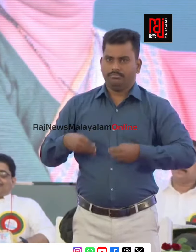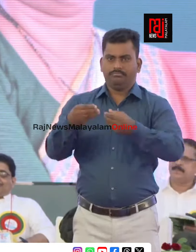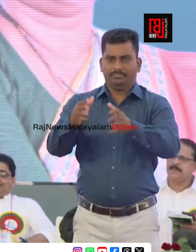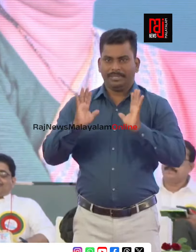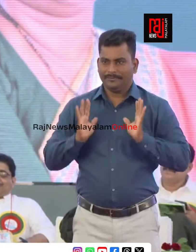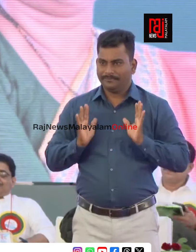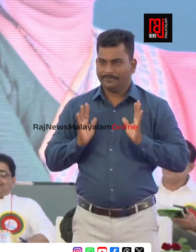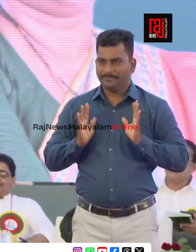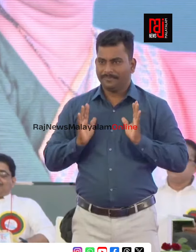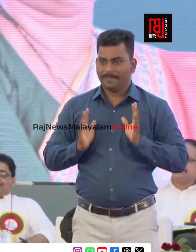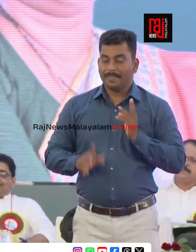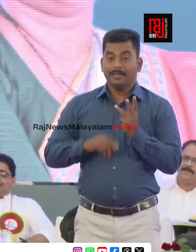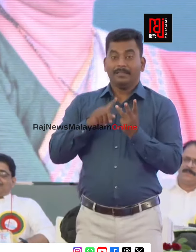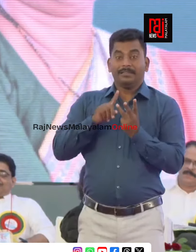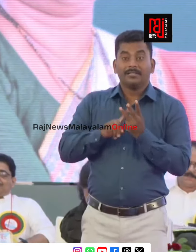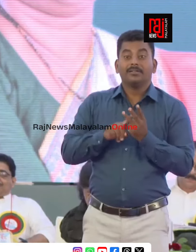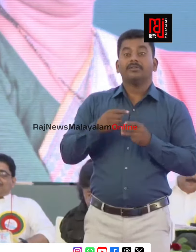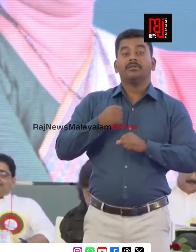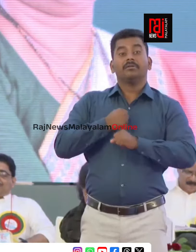സംസ്ഥാനത്ത്